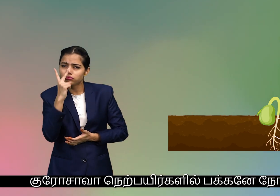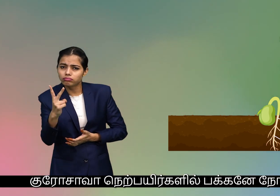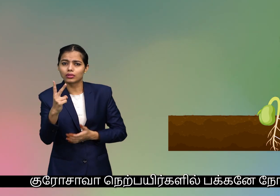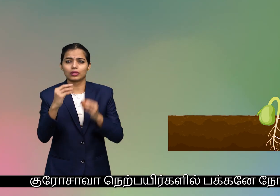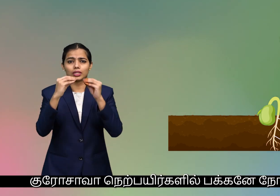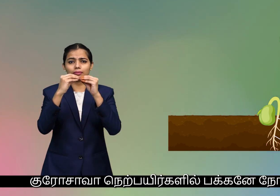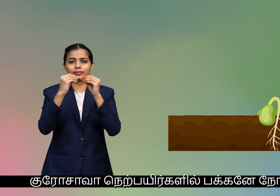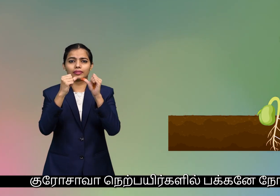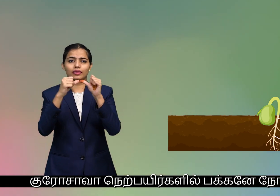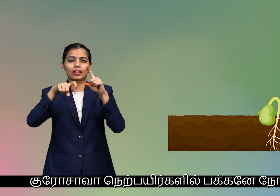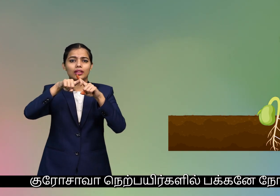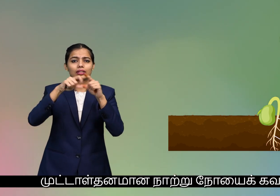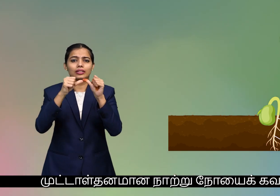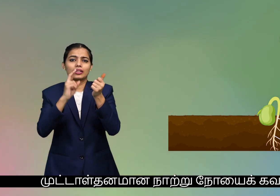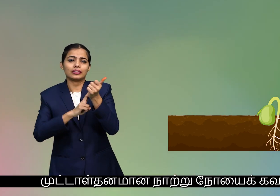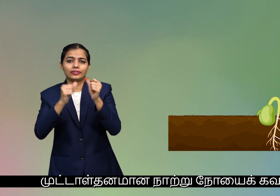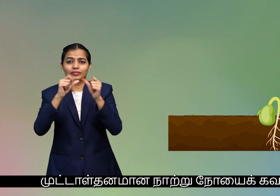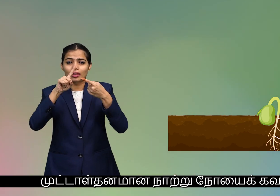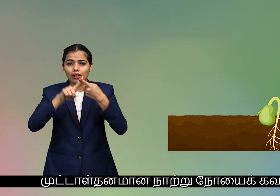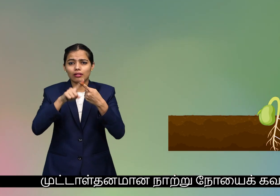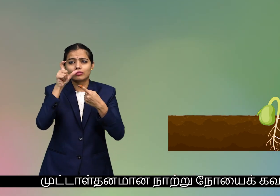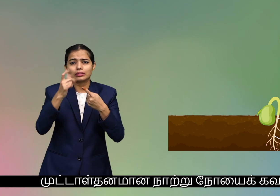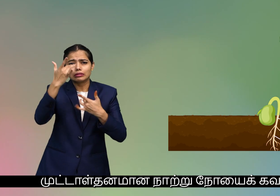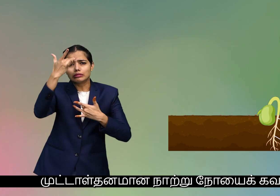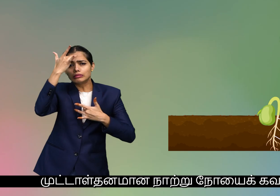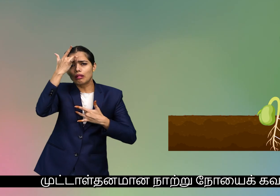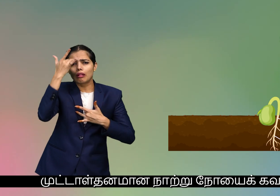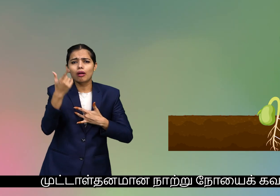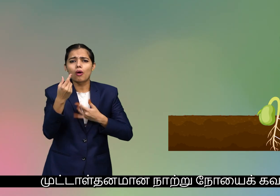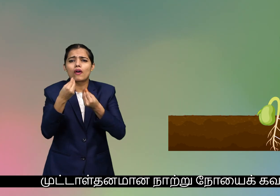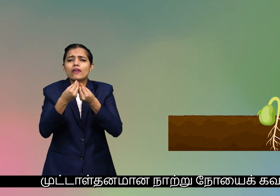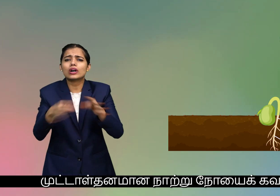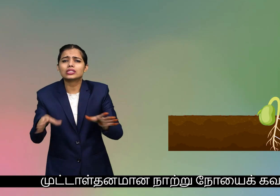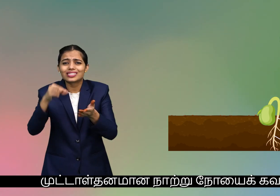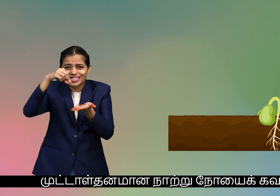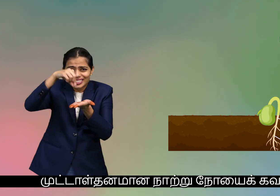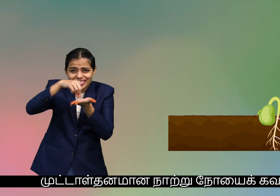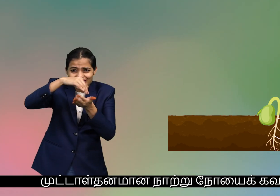நெற்பயிர்களில் பகானே நோயை குரோசாவா கண்டறிந்தார்.